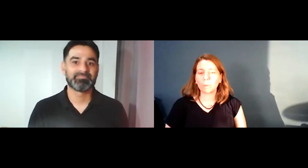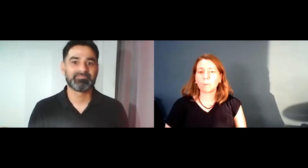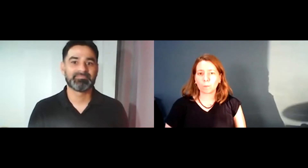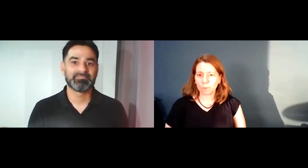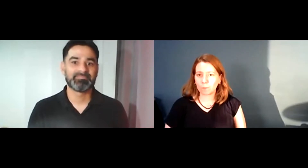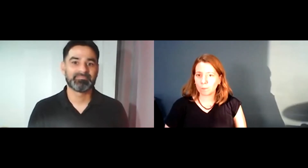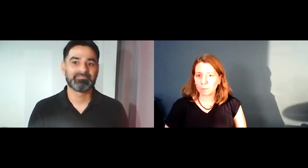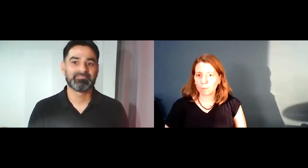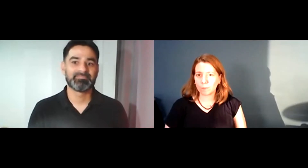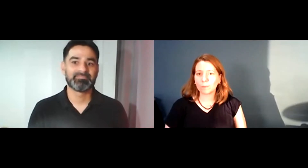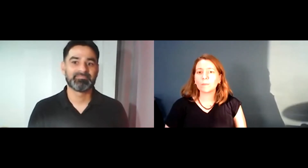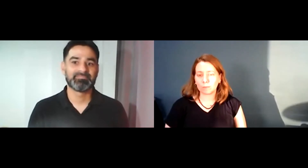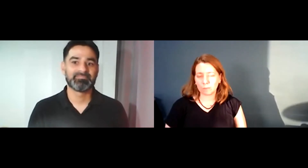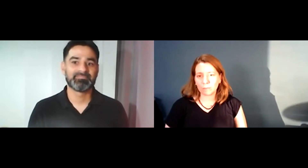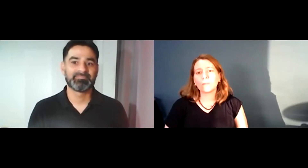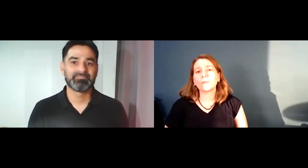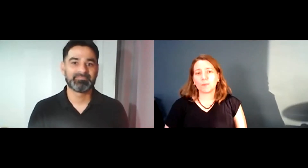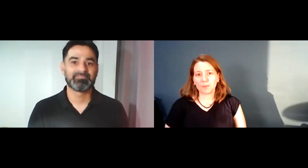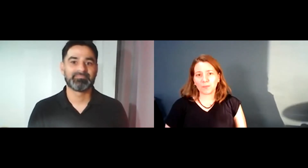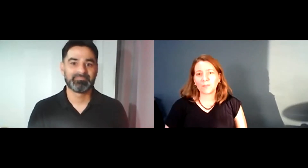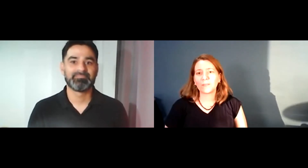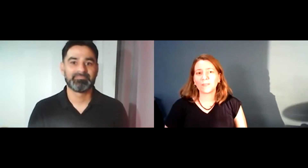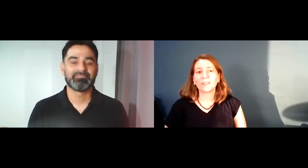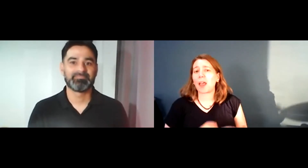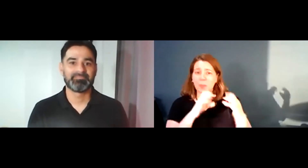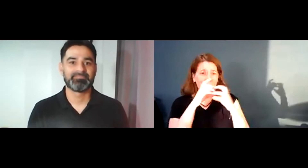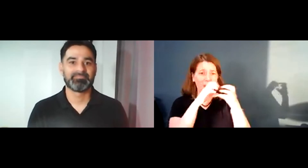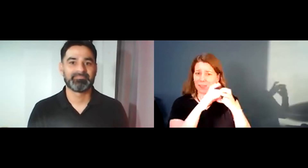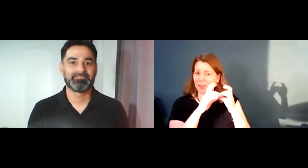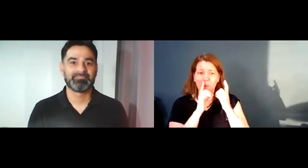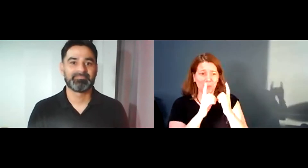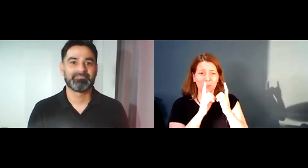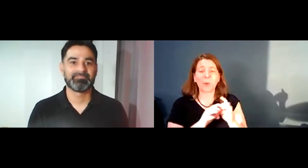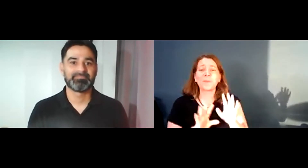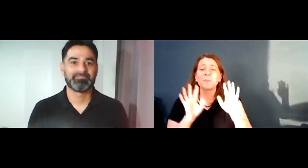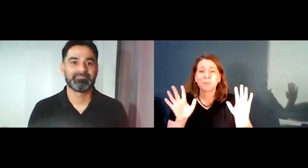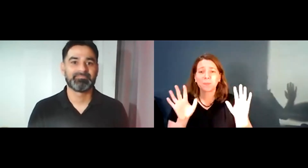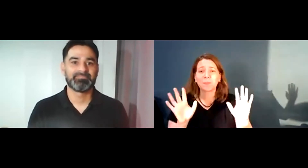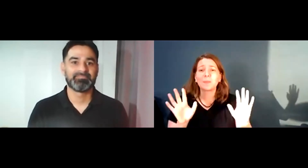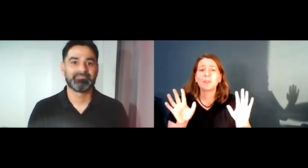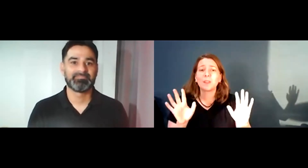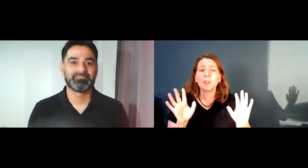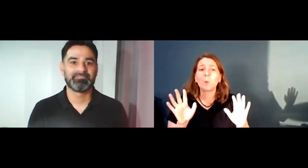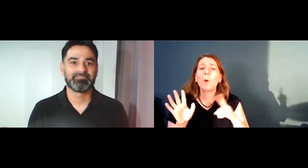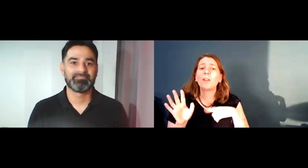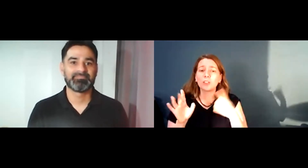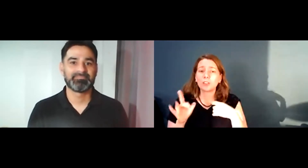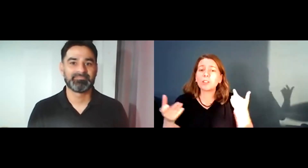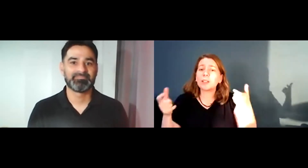de ellos y que son profesores. Yo estoy de acuerdo, totalmente de acuerdo. No hay problema. Por mí no hay problema. Cuando nosotros tengamos